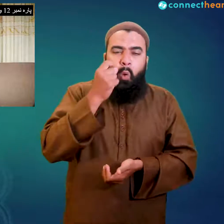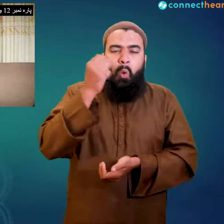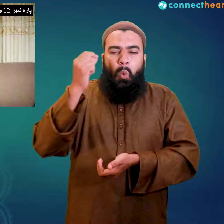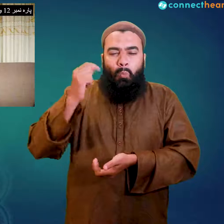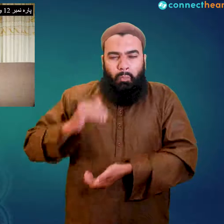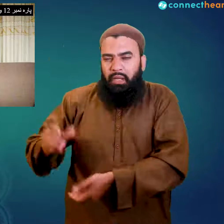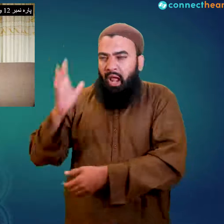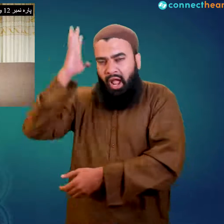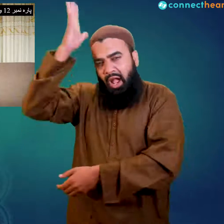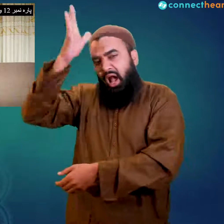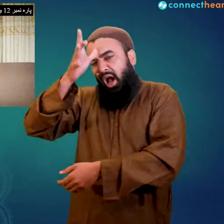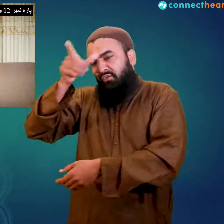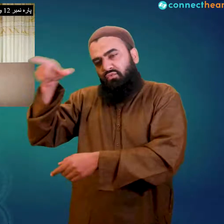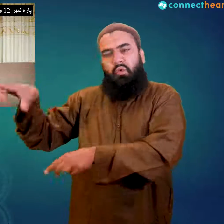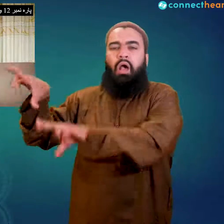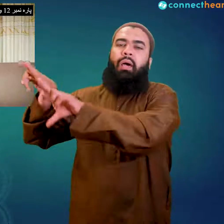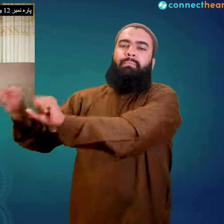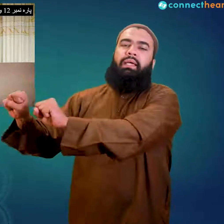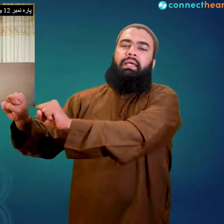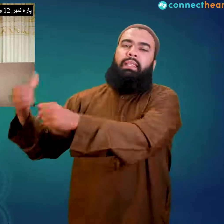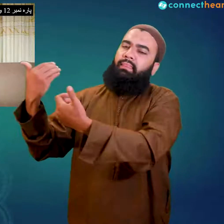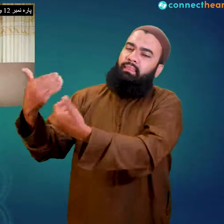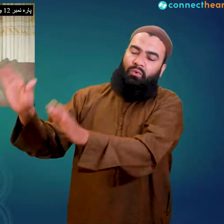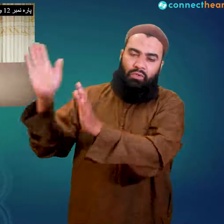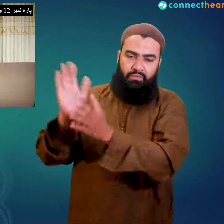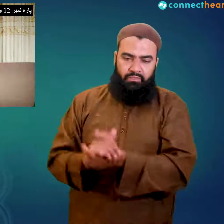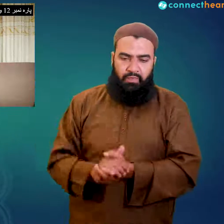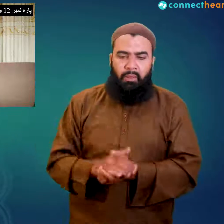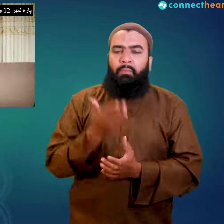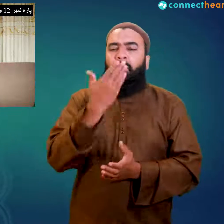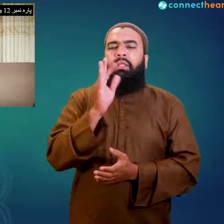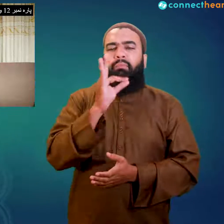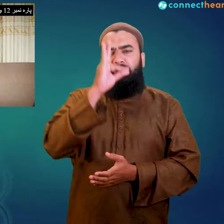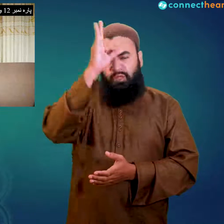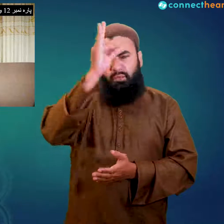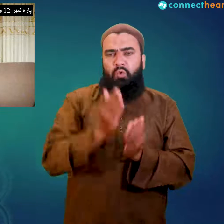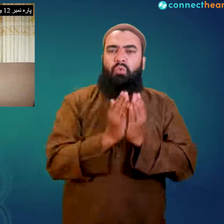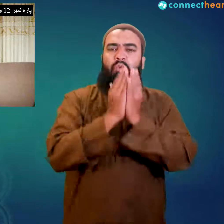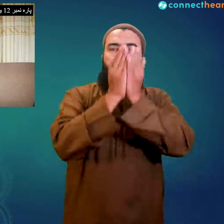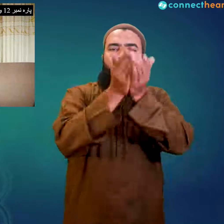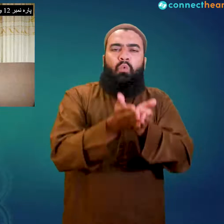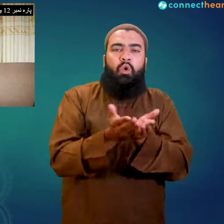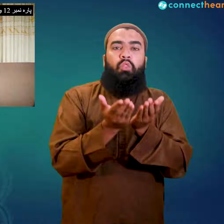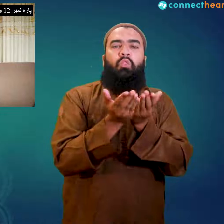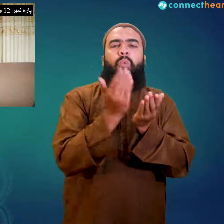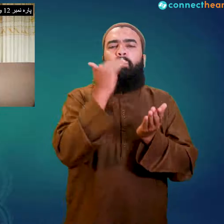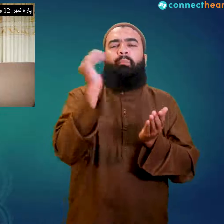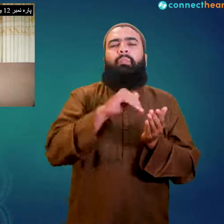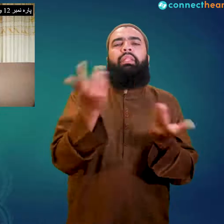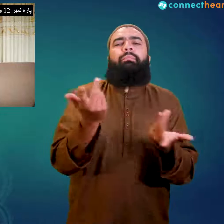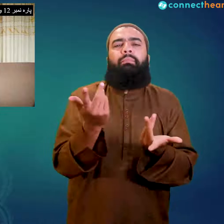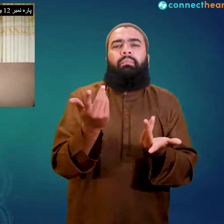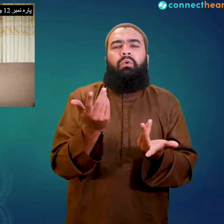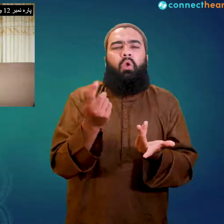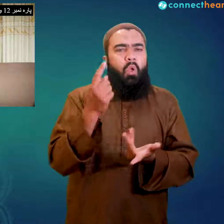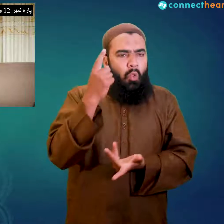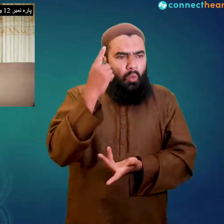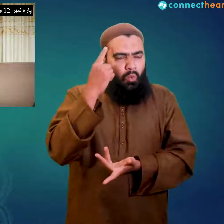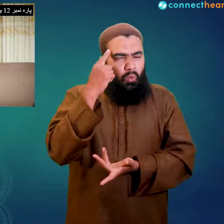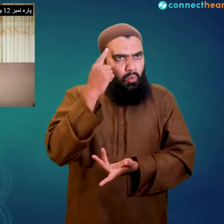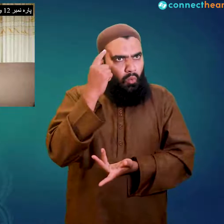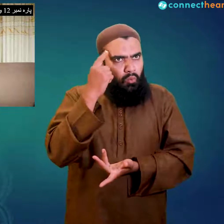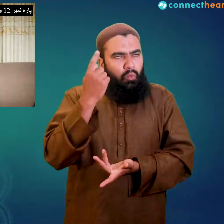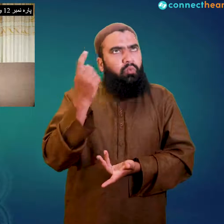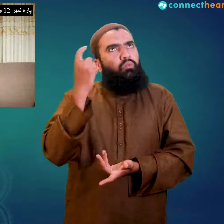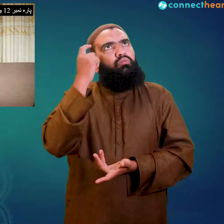کے لیے بچاؤ کی دعا کرنا اور اس کو اپنے اہل میں سمجھنا دراصل ان کی لا علمی کی